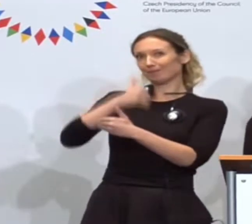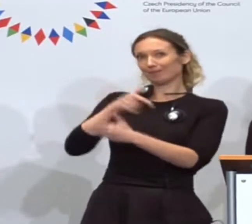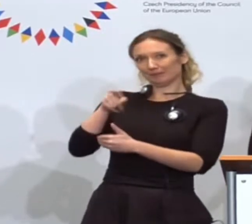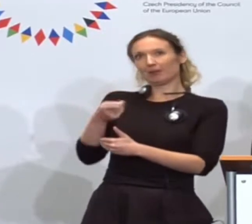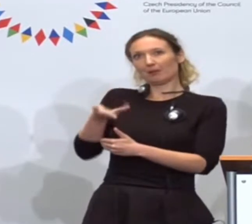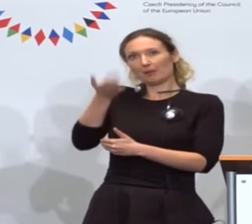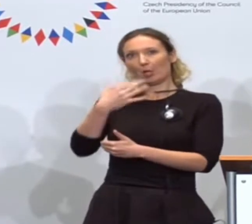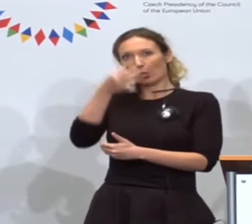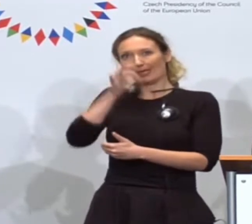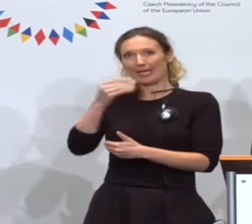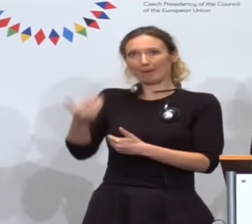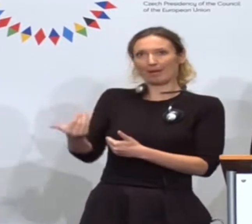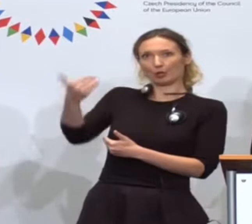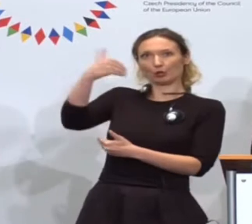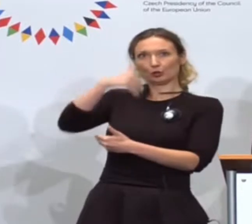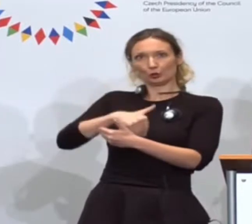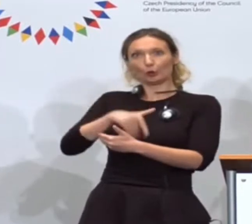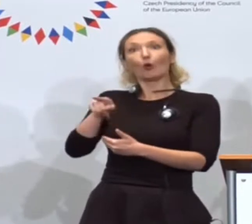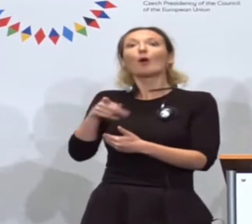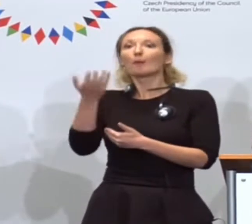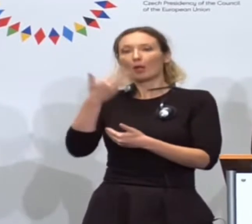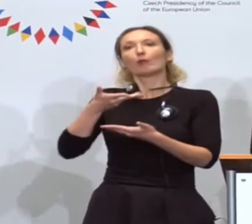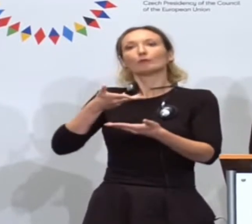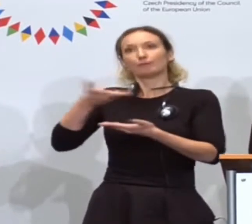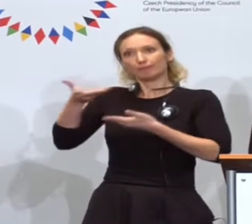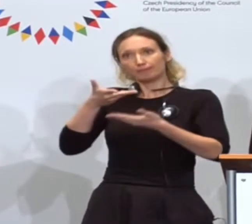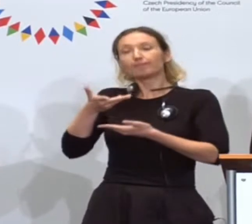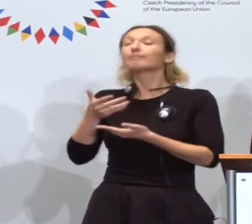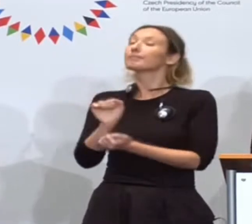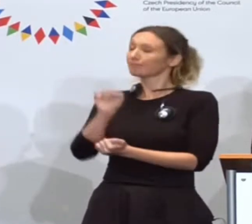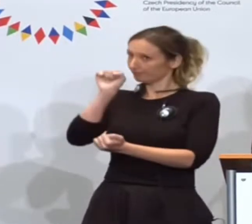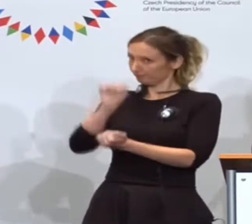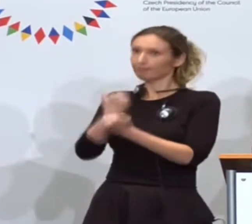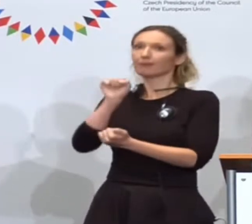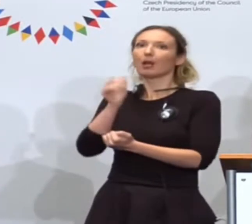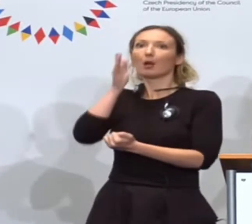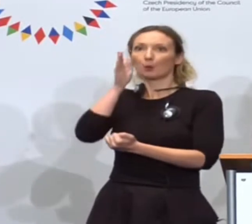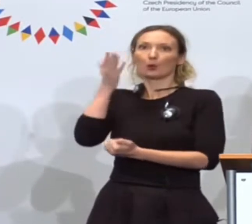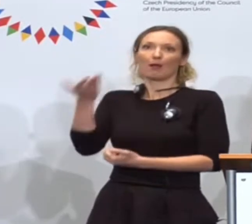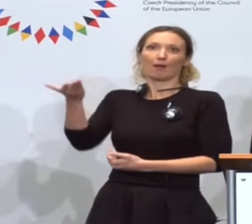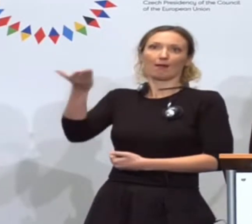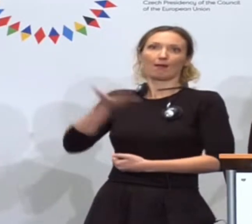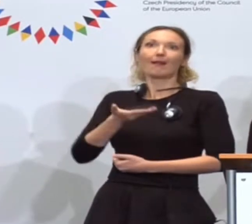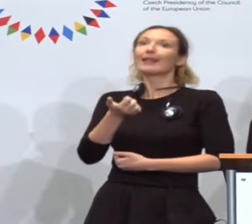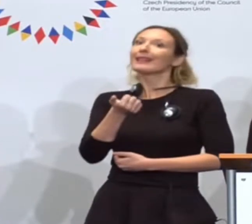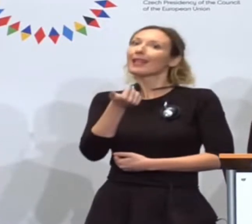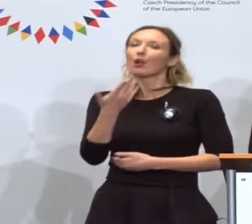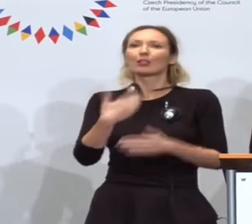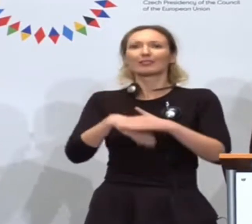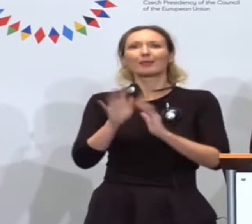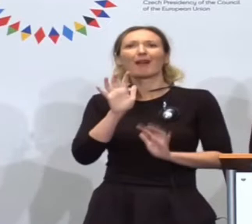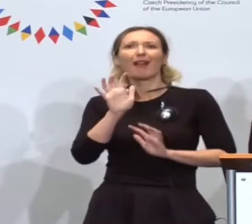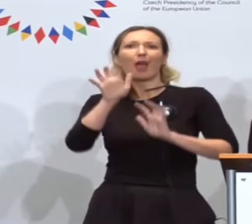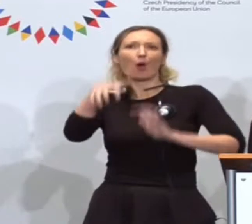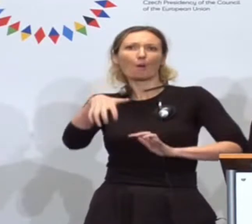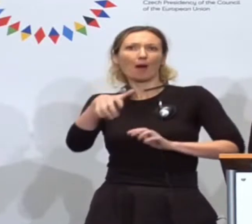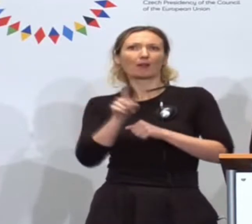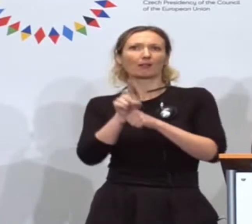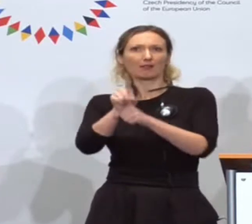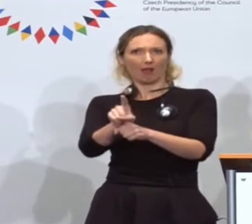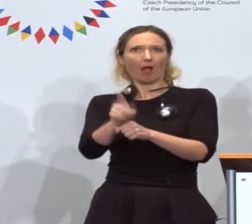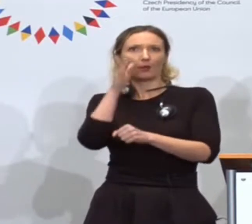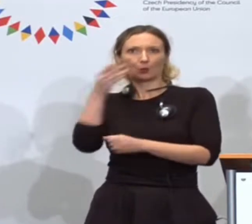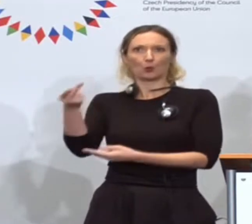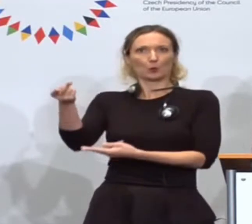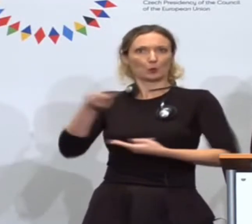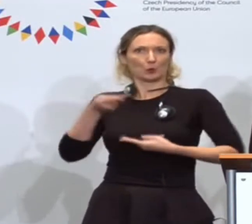zástupců Spolkové republiky Německo jsme si potvrdili ten dar několika Leopardů, tanků Leopard. Pokud